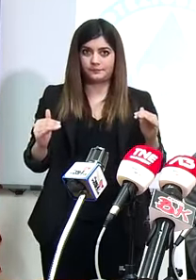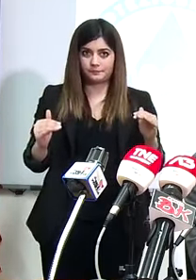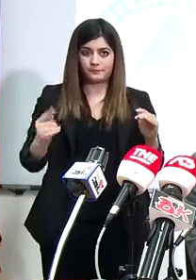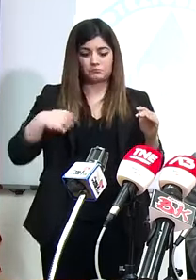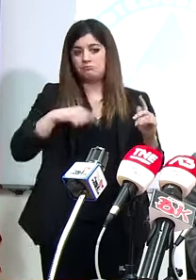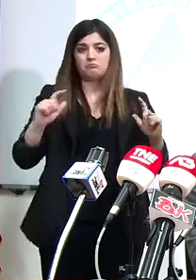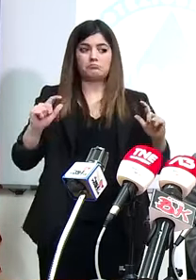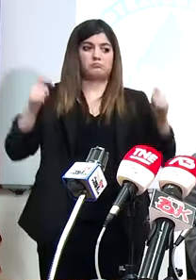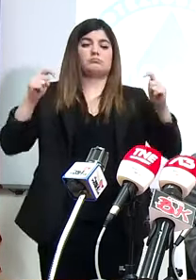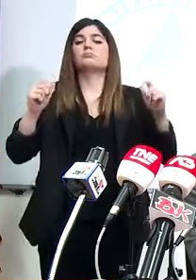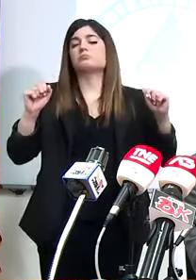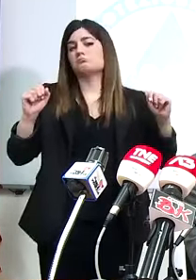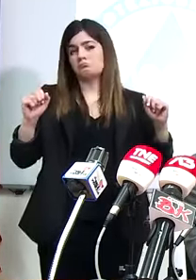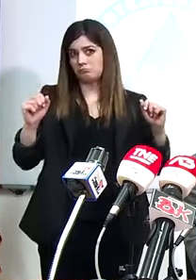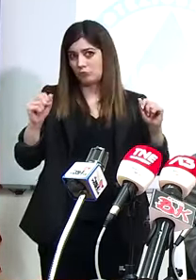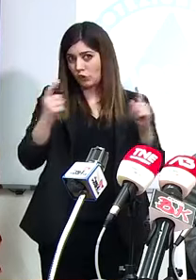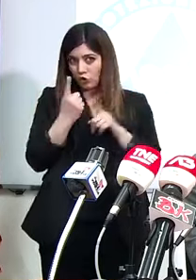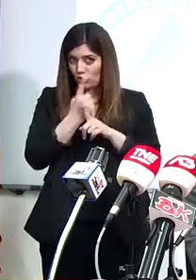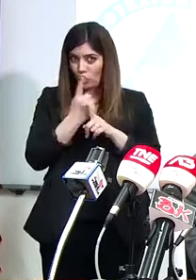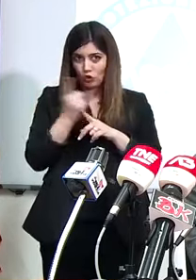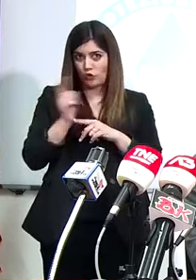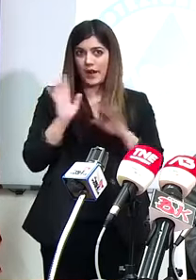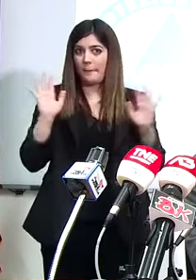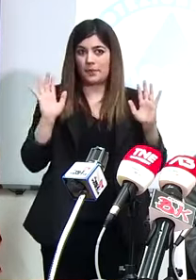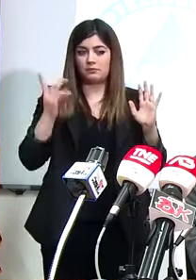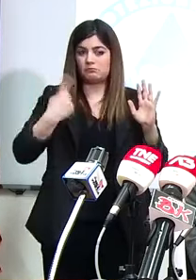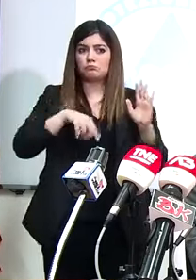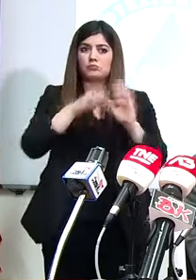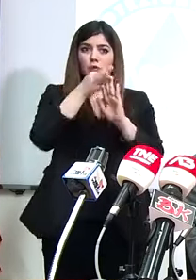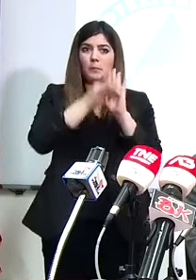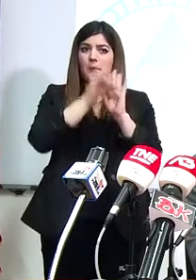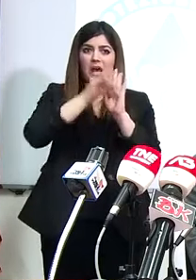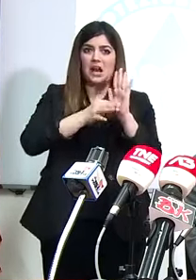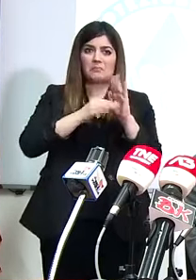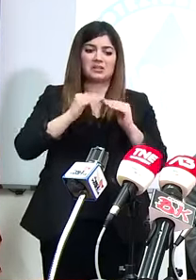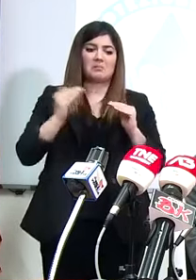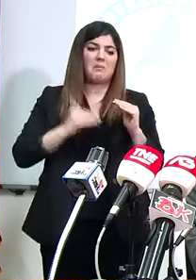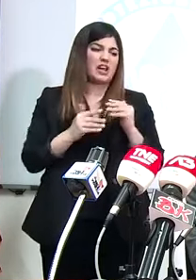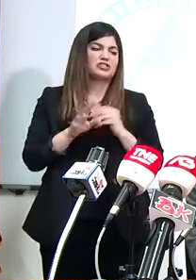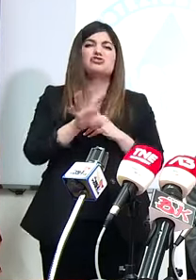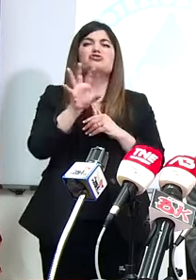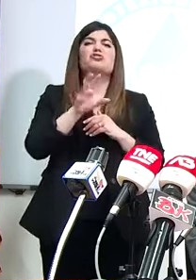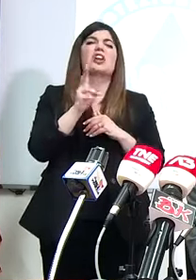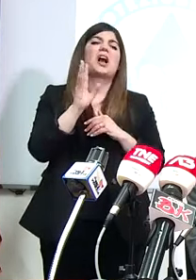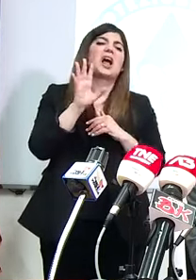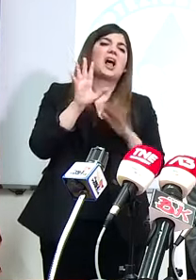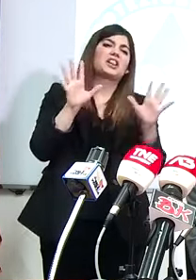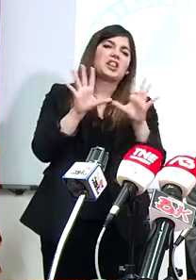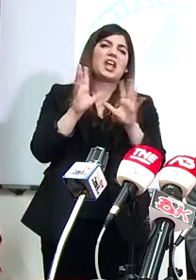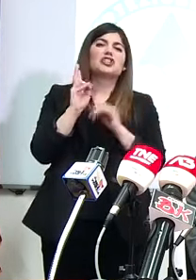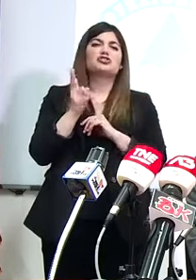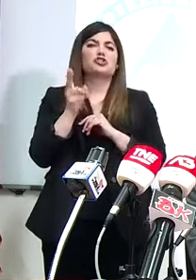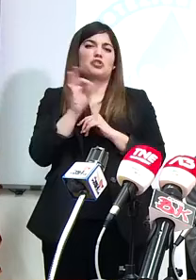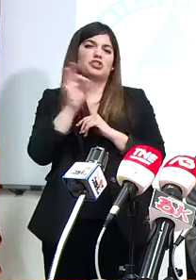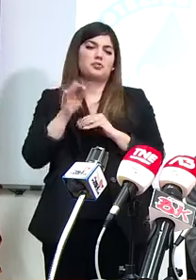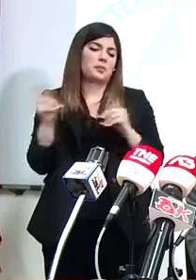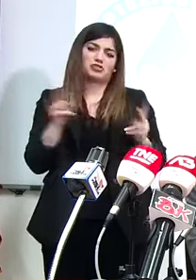scatta l'allarme quindi noi abbiamo tutti i parametri bassi abbiamo sul 10 per cento 10 12 per cento per entrambe